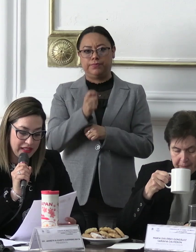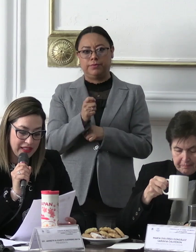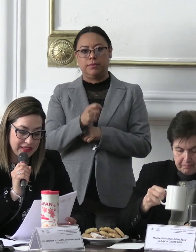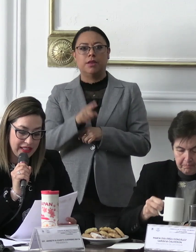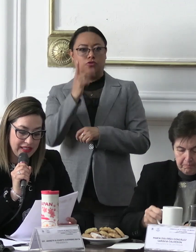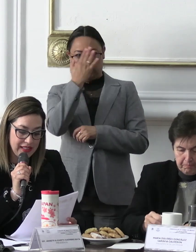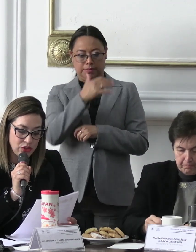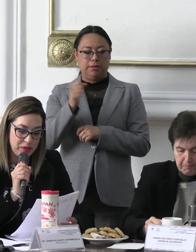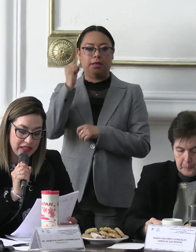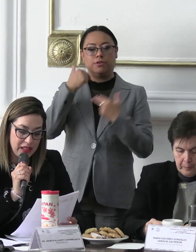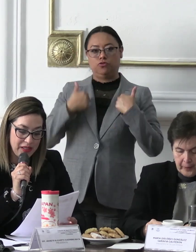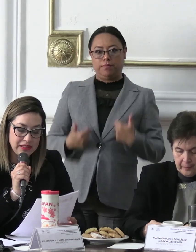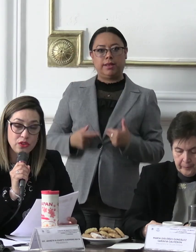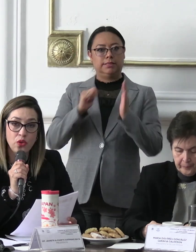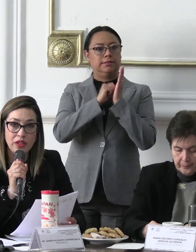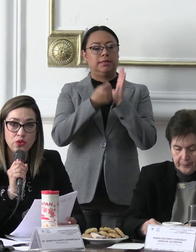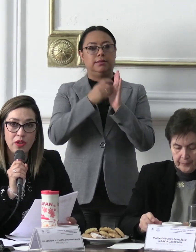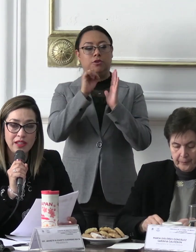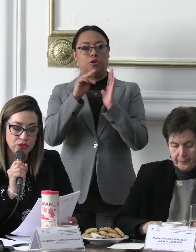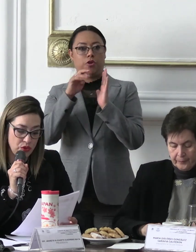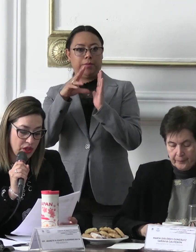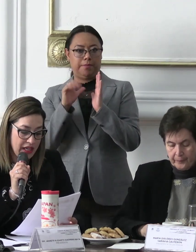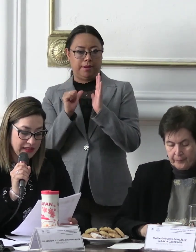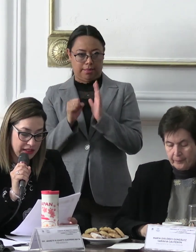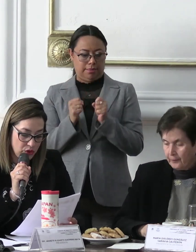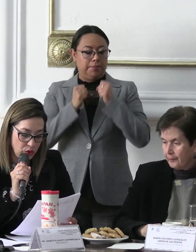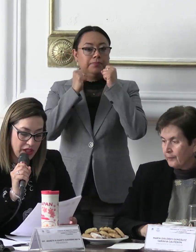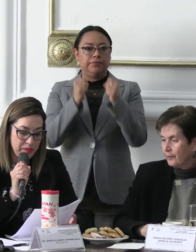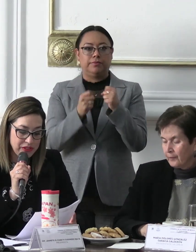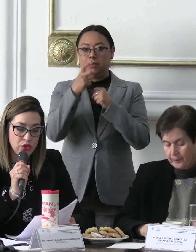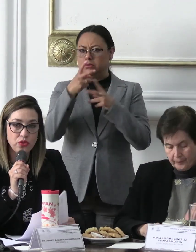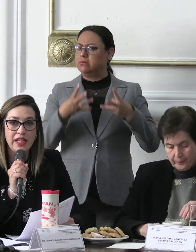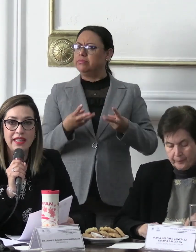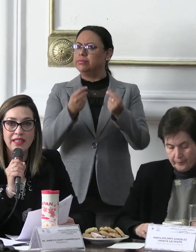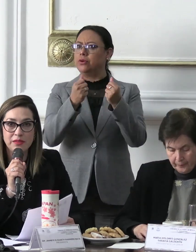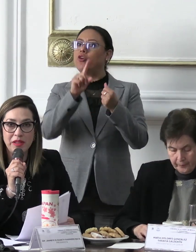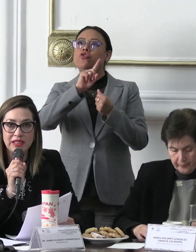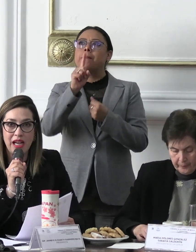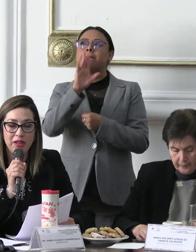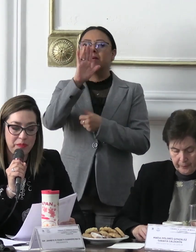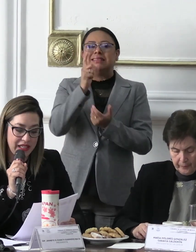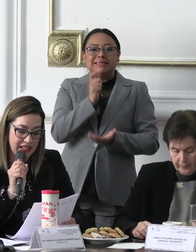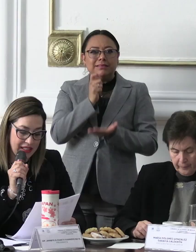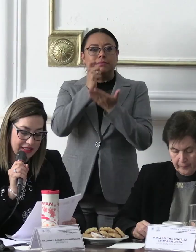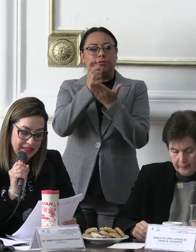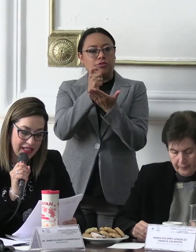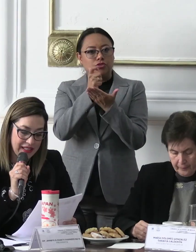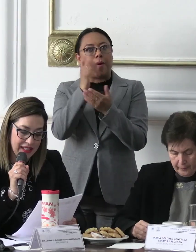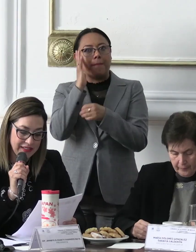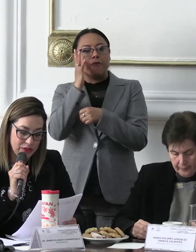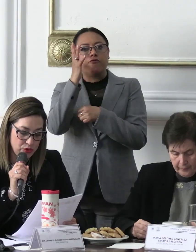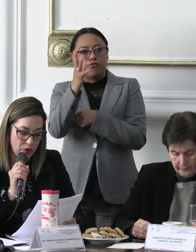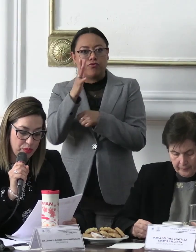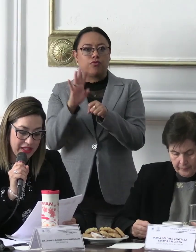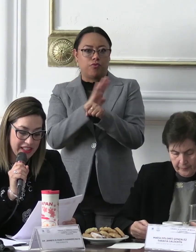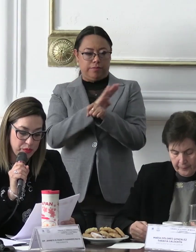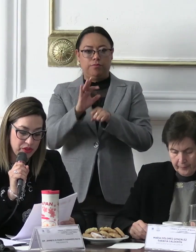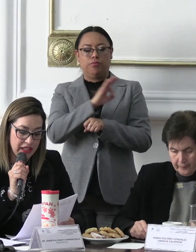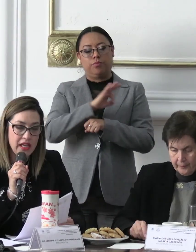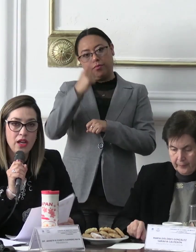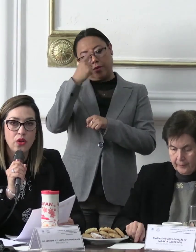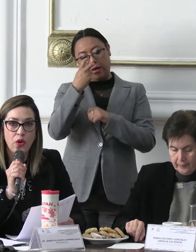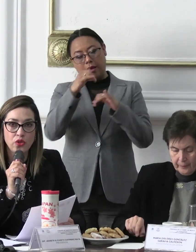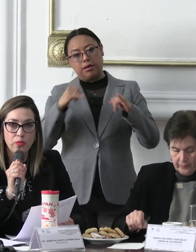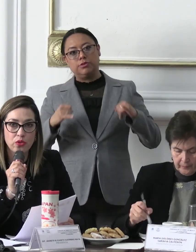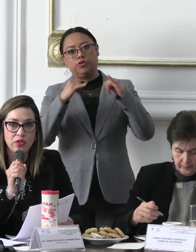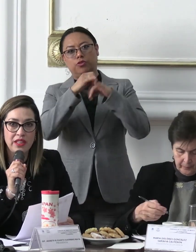capacidades humanas, técnicas y operativas no es un gasto, sino una inversión indispensable para garantizar que la institución pueda